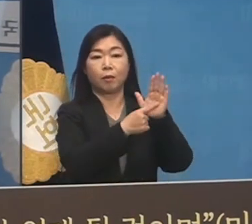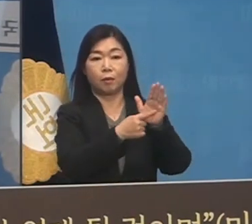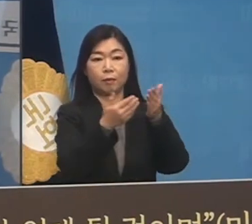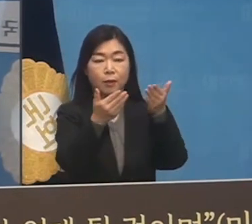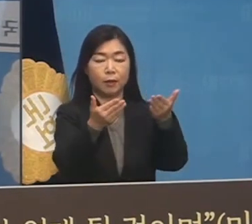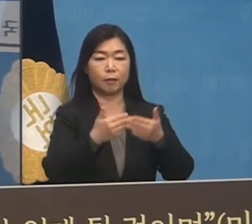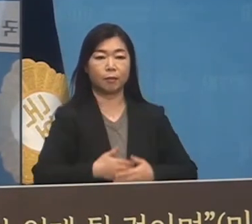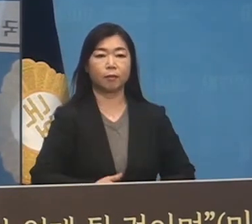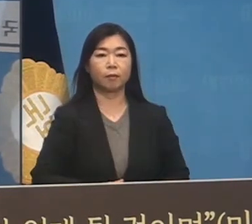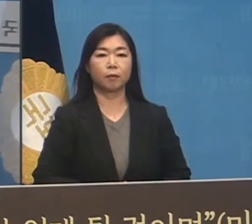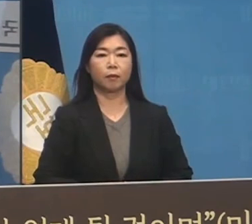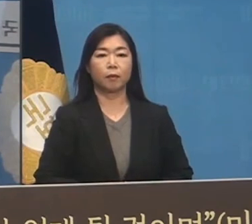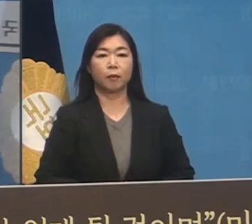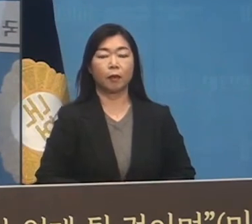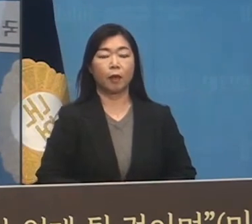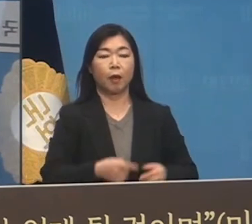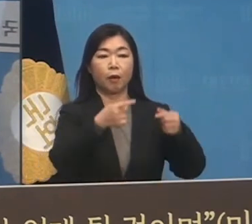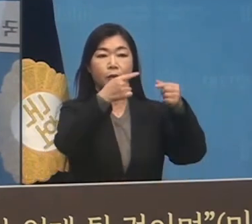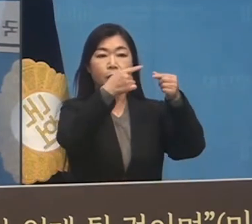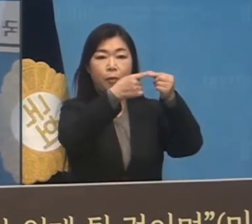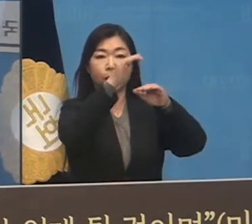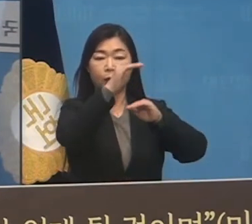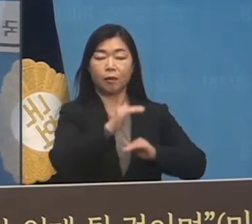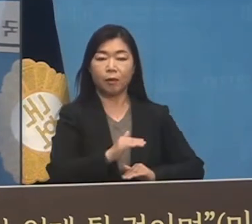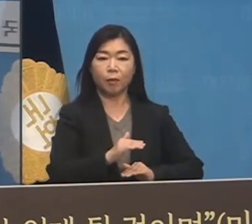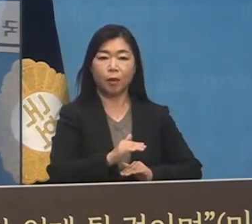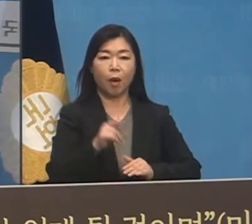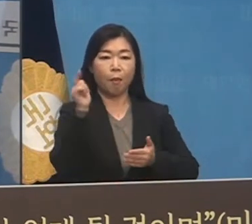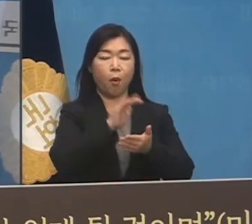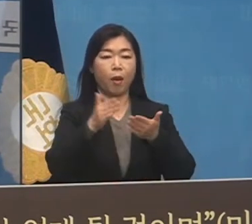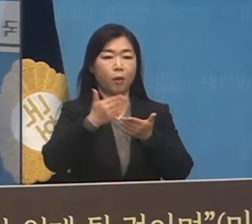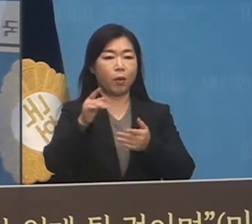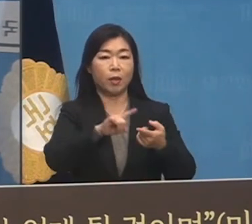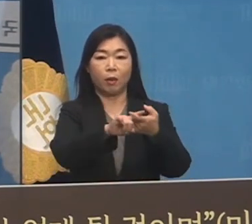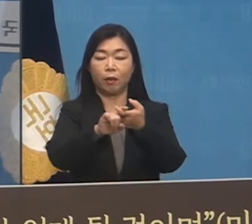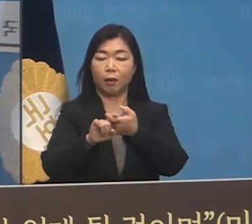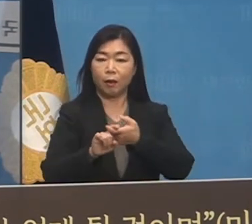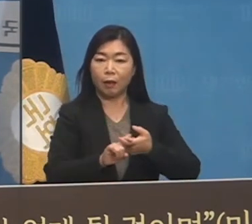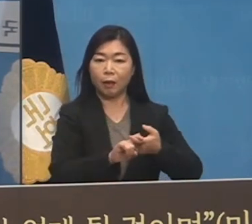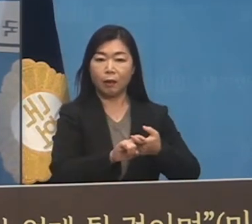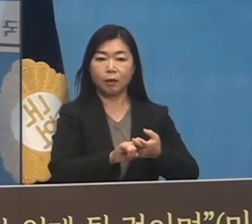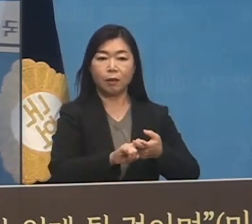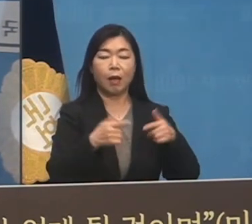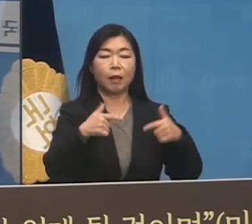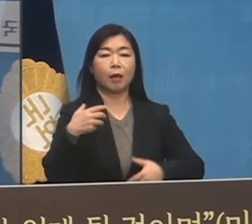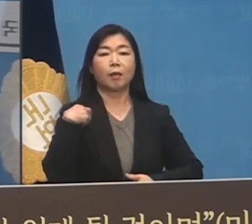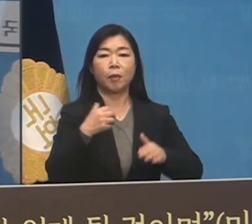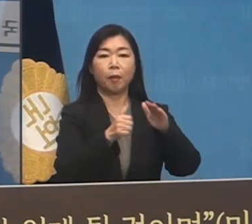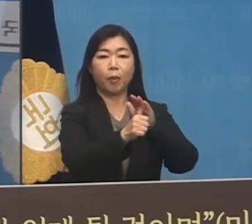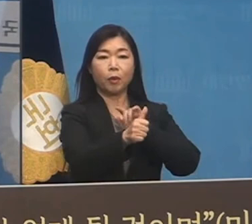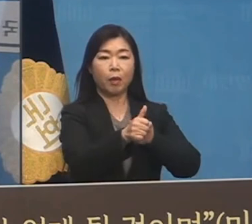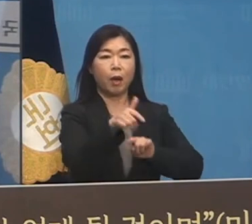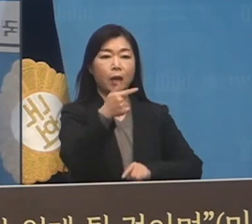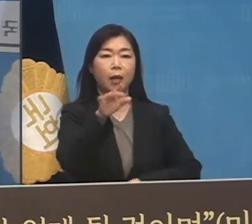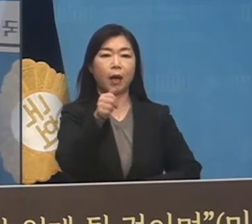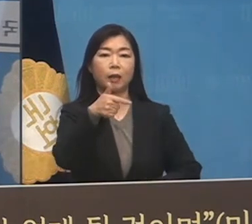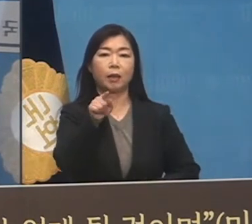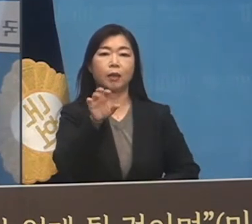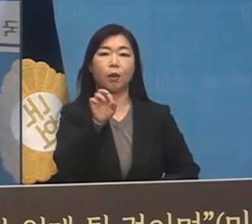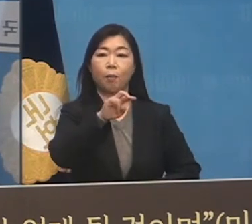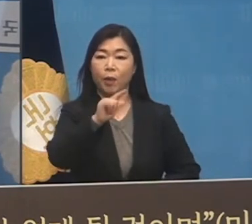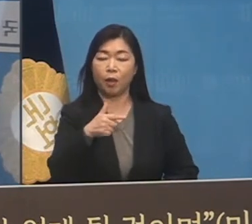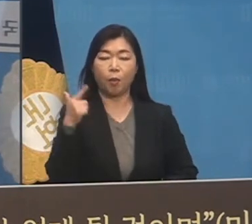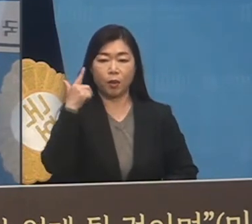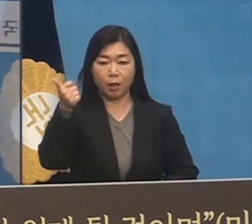합니다. 그에 대한 첫 번째 발언으로 평화통일연대 상임대표이신 강경민